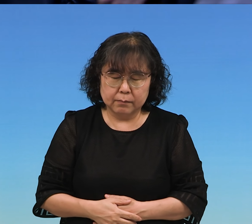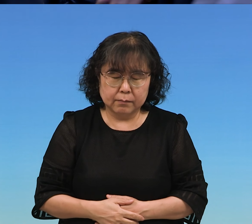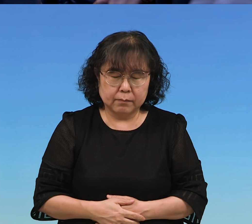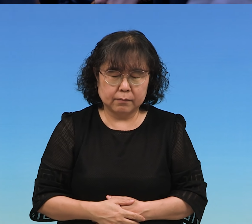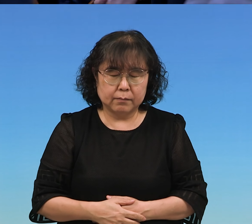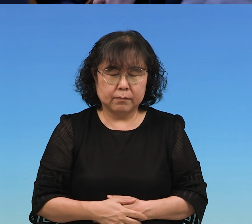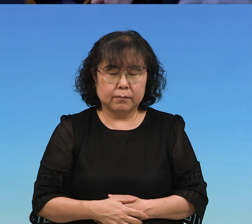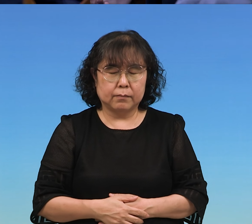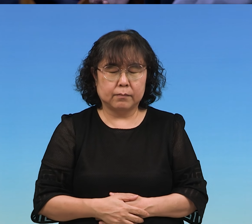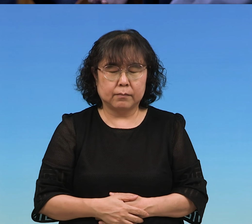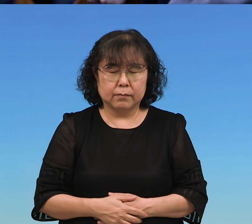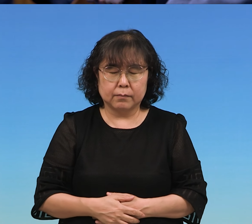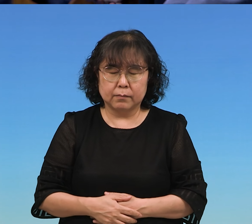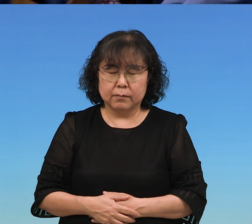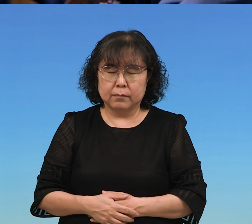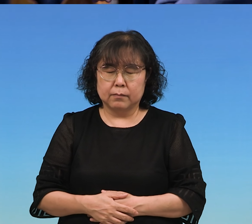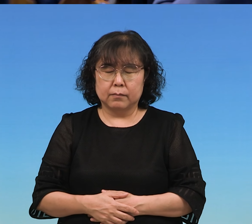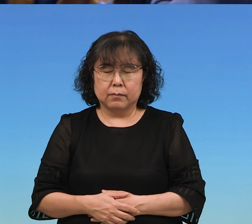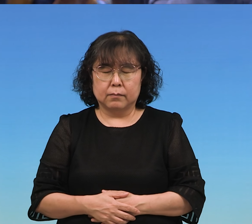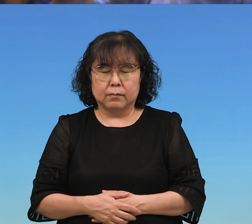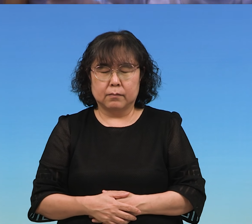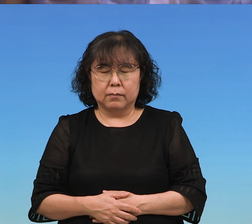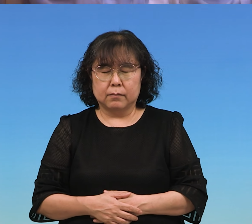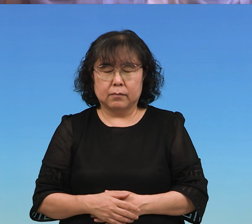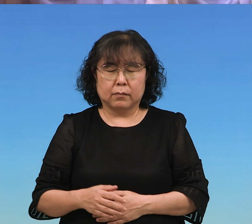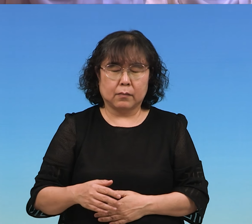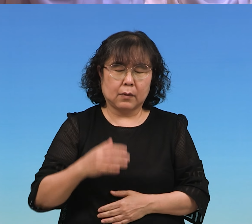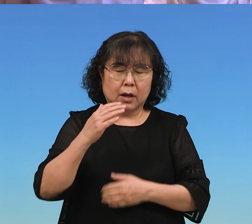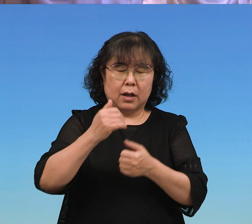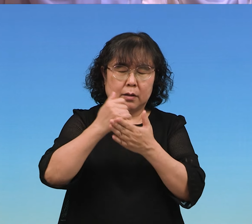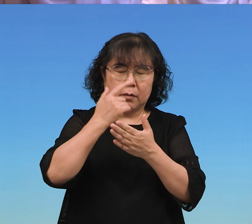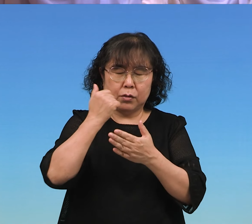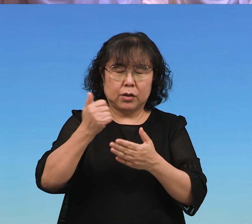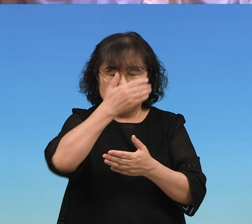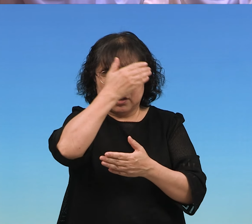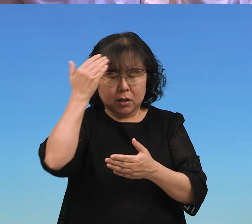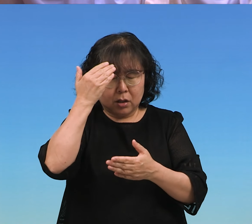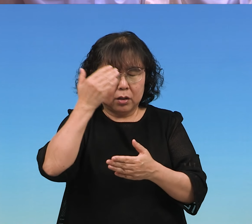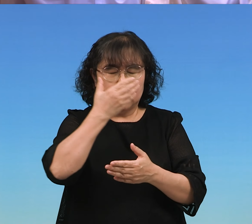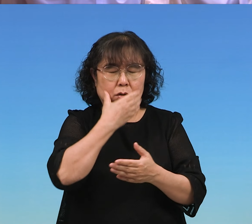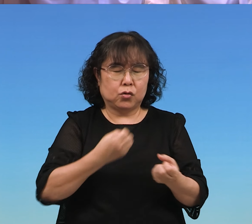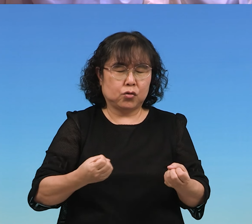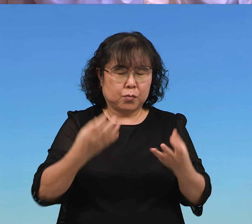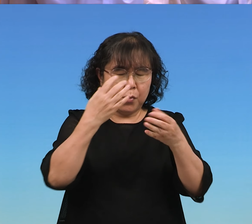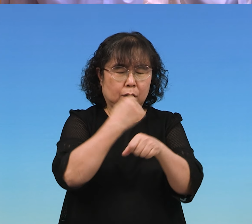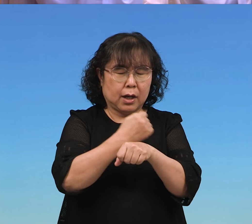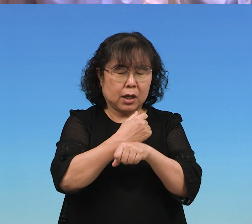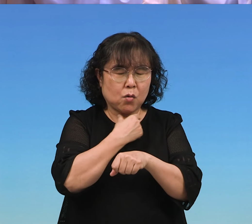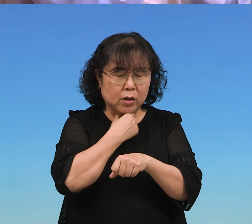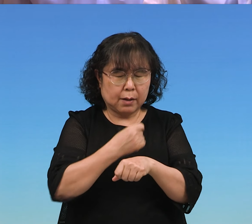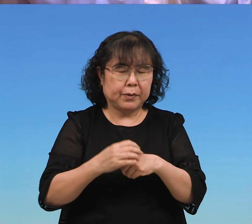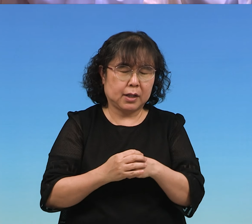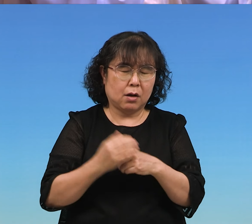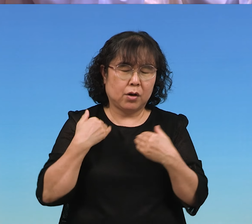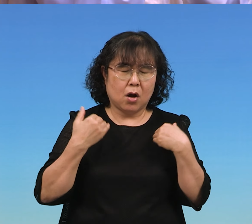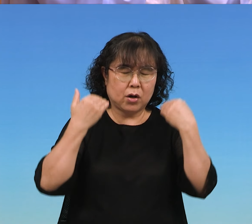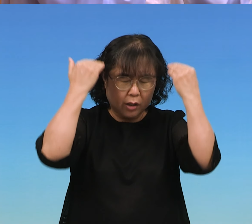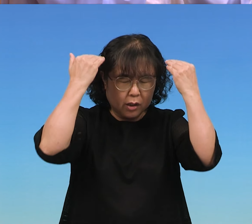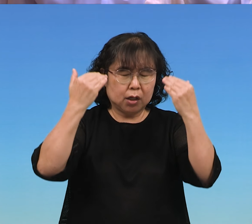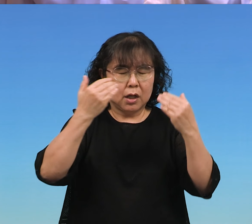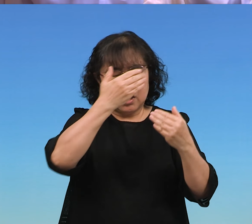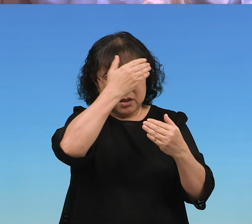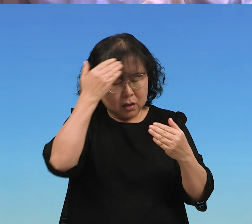하나님, 우리 청년들을 축복하며 기도합니다. 하나님 우리 기성세대가 저들을 잘 이루어져 섬기지